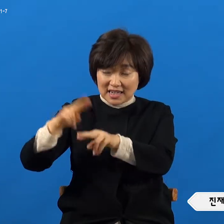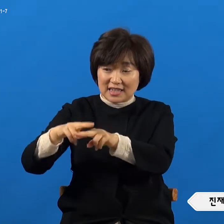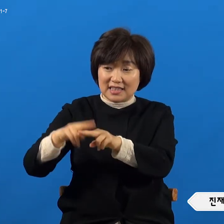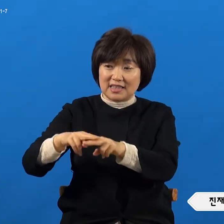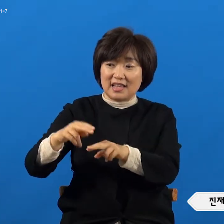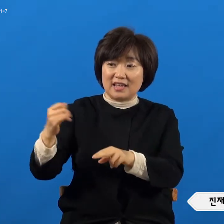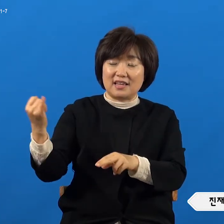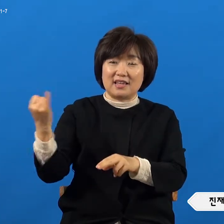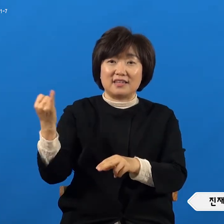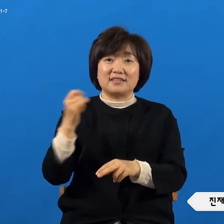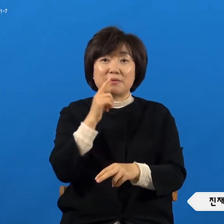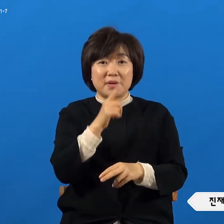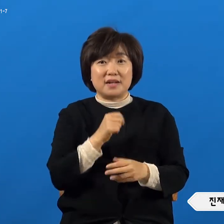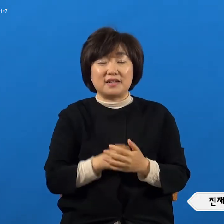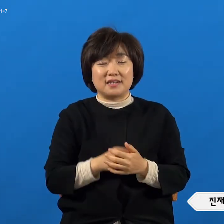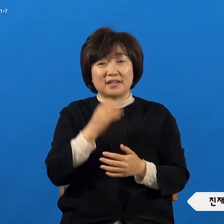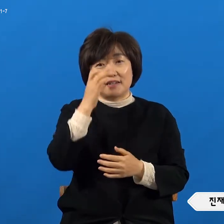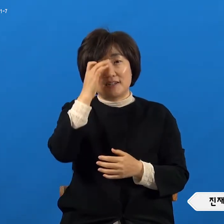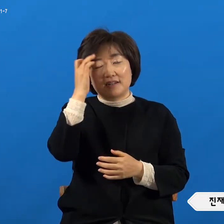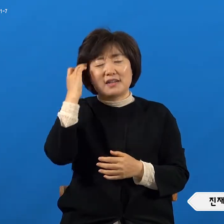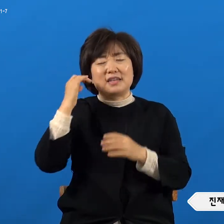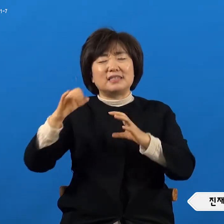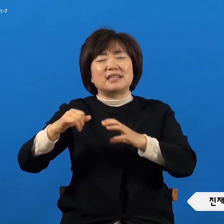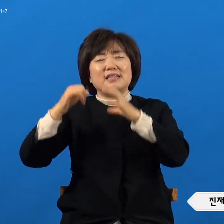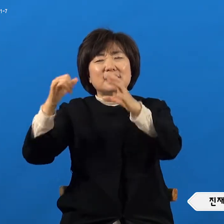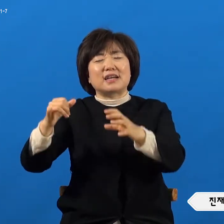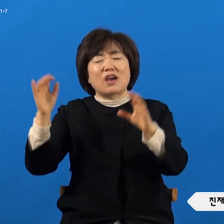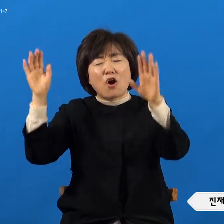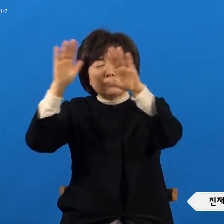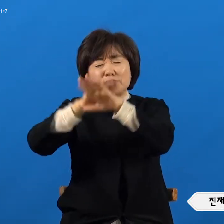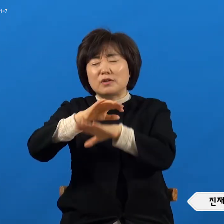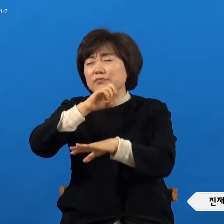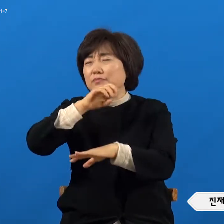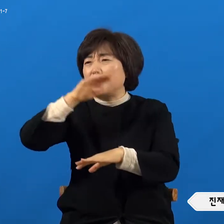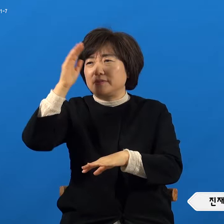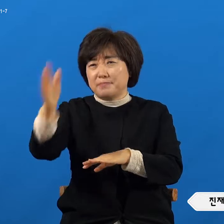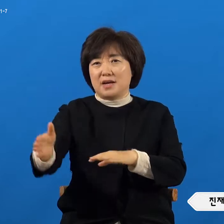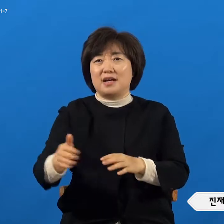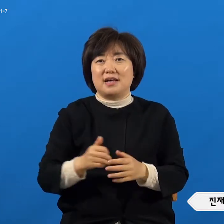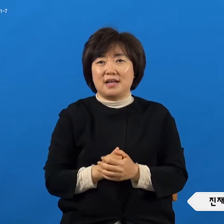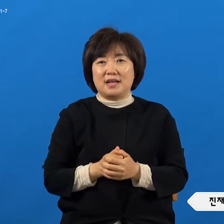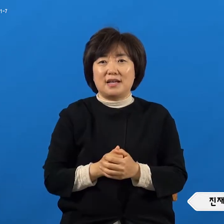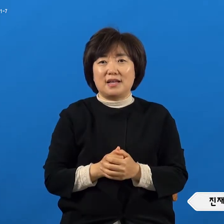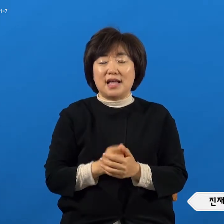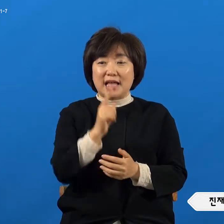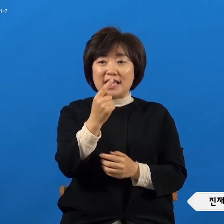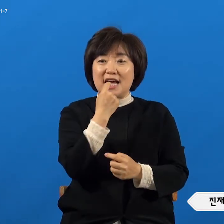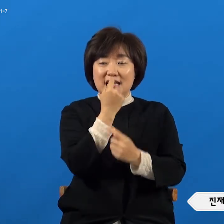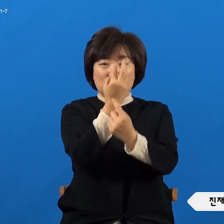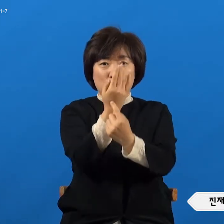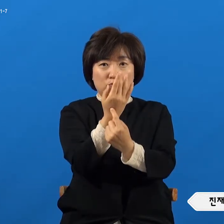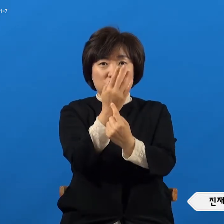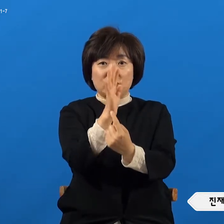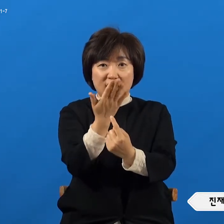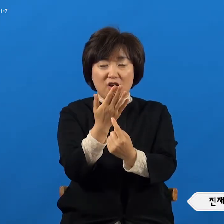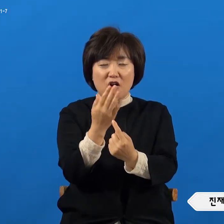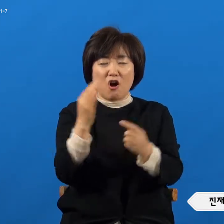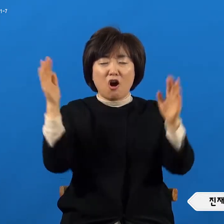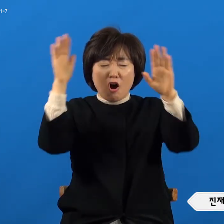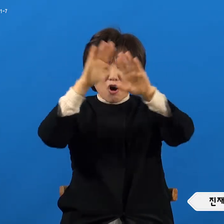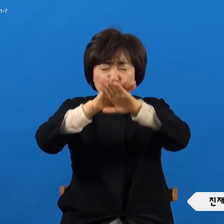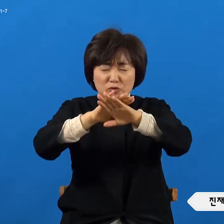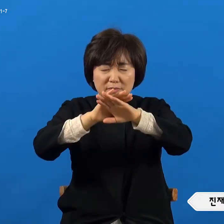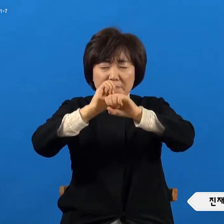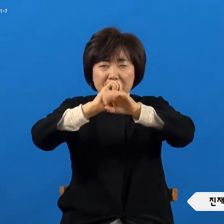이렇게 이야기해 줬다고 합니다. 세상이 어둡다고 불평하지 말고 하나의 촛불이 되어 어둠을